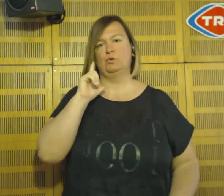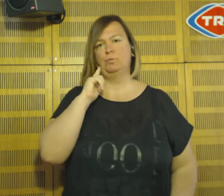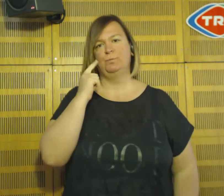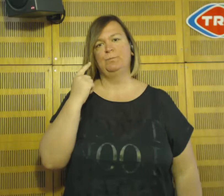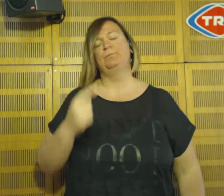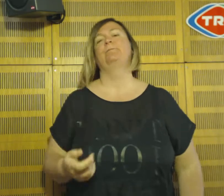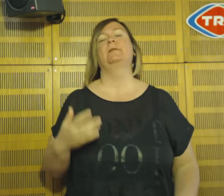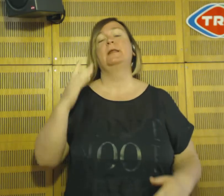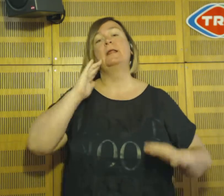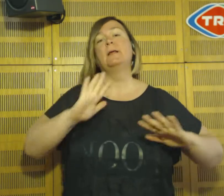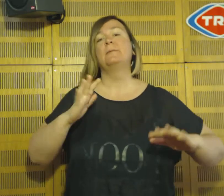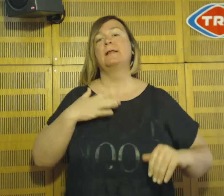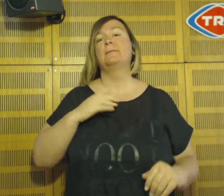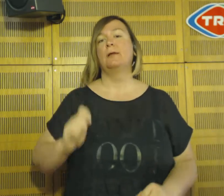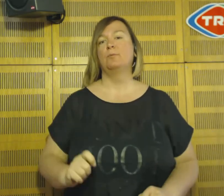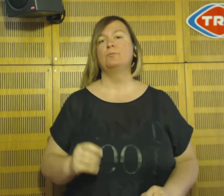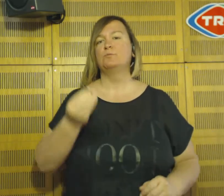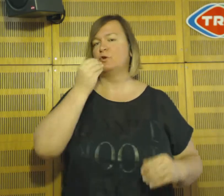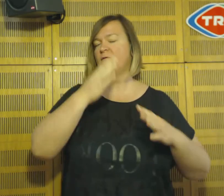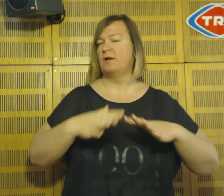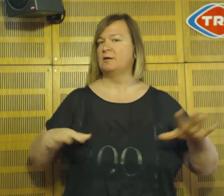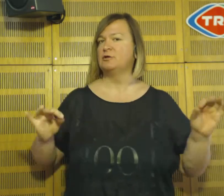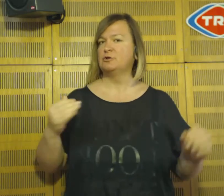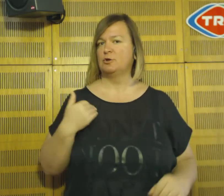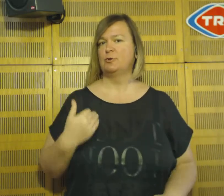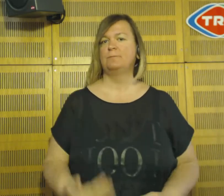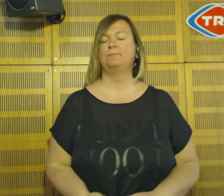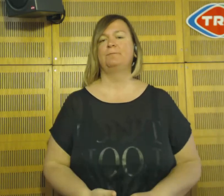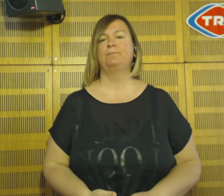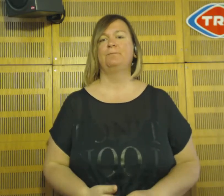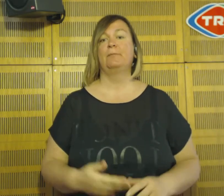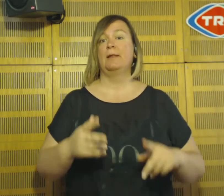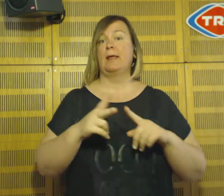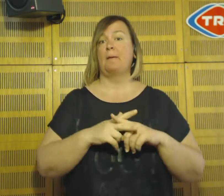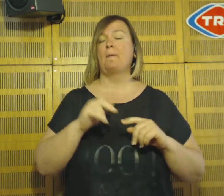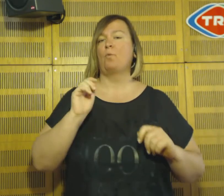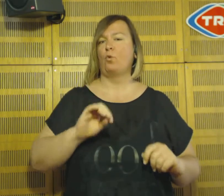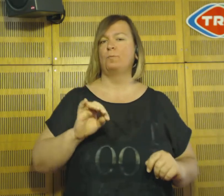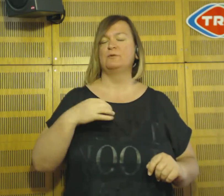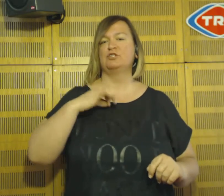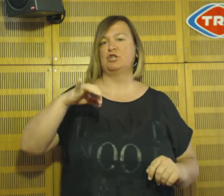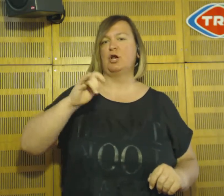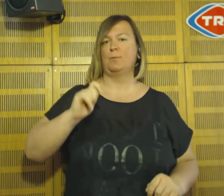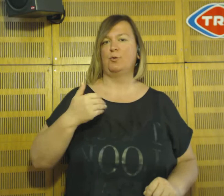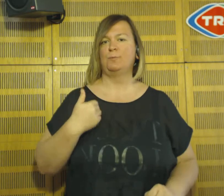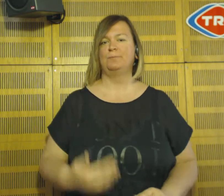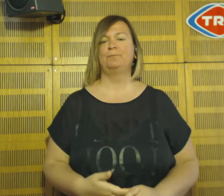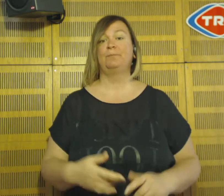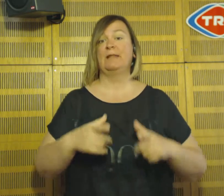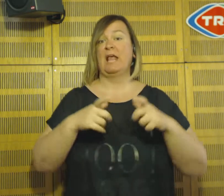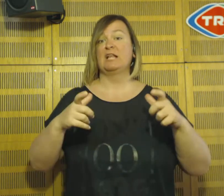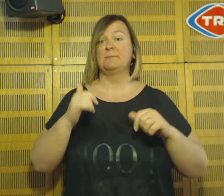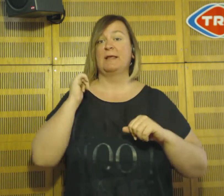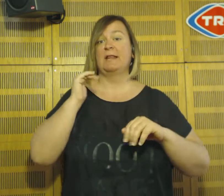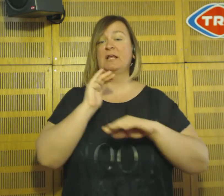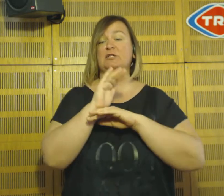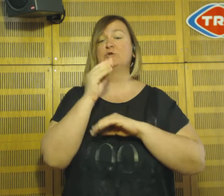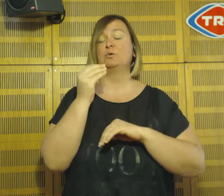düşünüyorum. Etamı kendim yapıyorum. Sofra hazırlıyorum. Tabak koyuyorum. Çay yapıyorum. Gelişim geriliği yaşayan